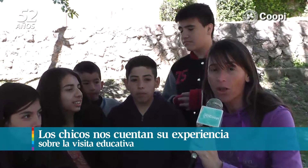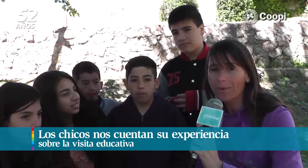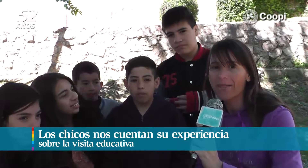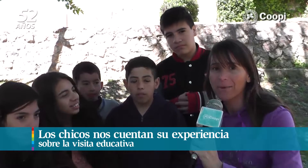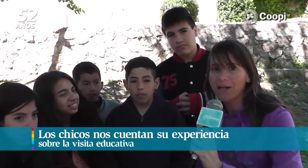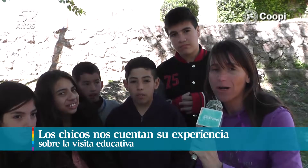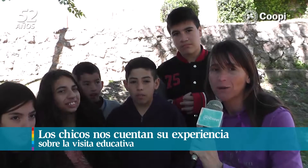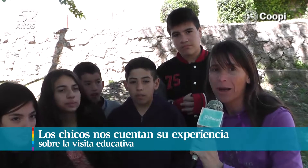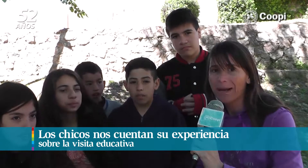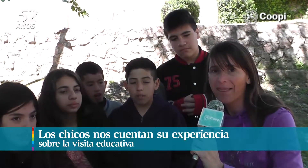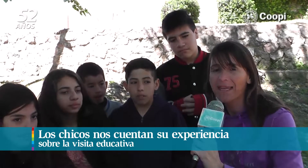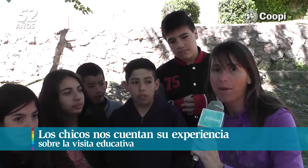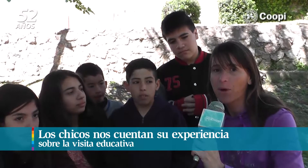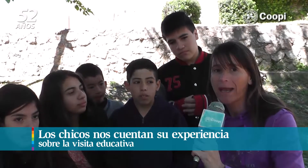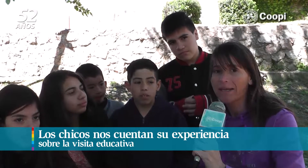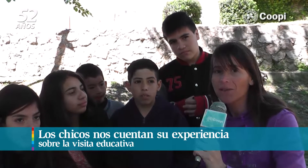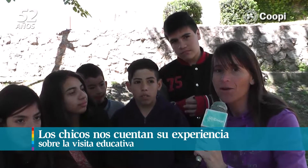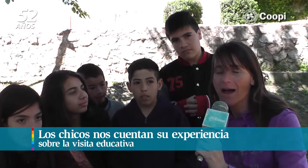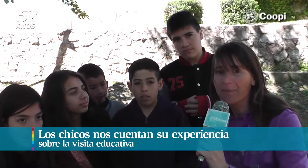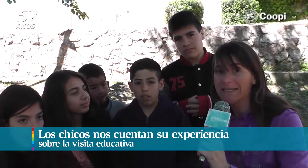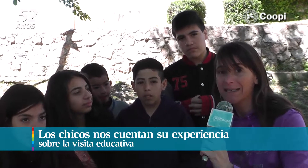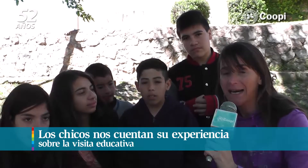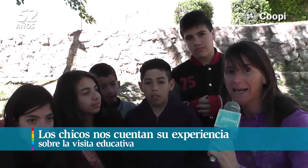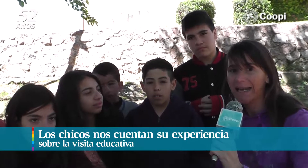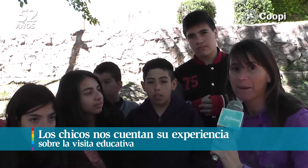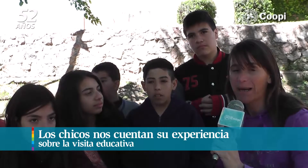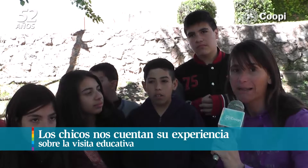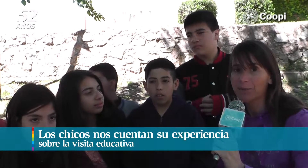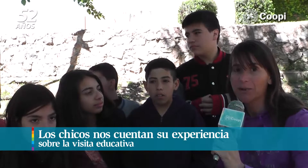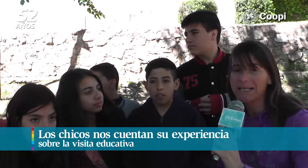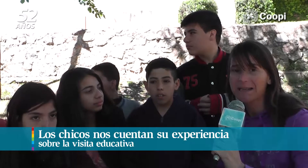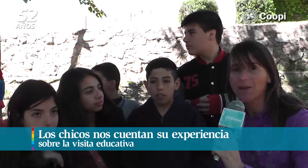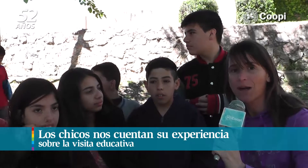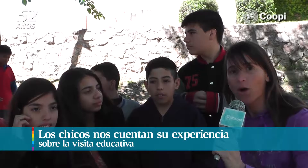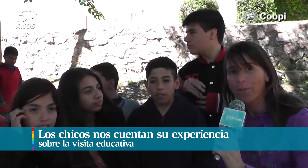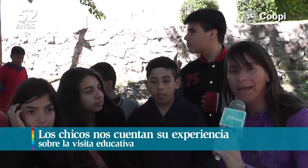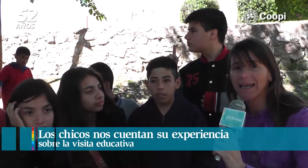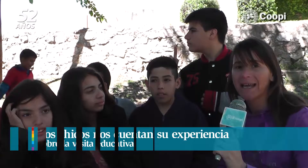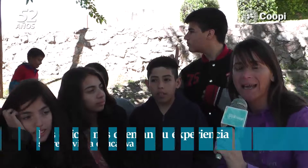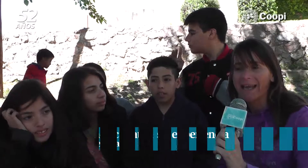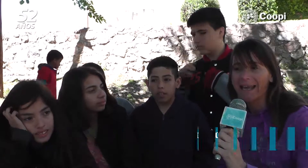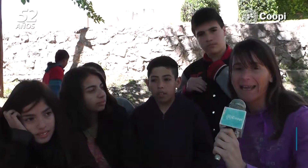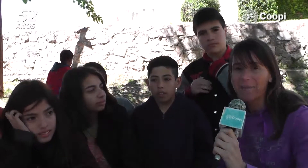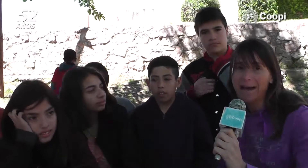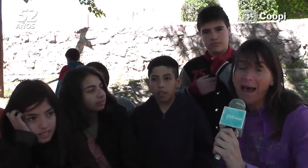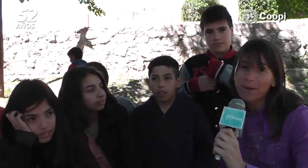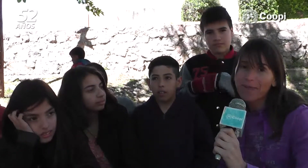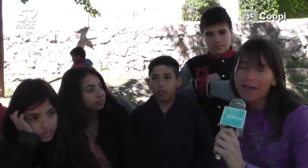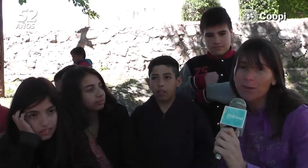Córdoba, del barrio Alto Alberdi, y hemos venido a visitar esta planta potabilizadora COPI para aprender, bueno,